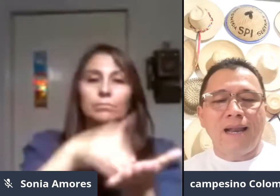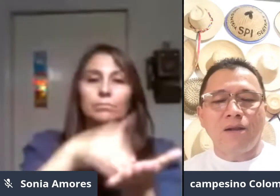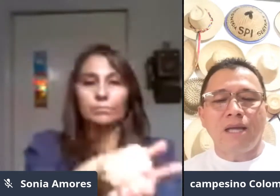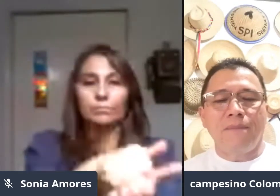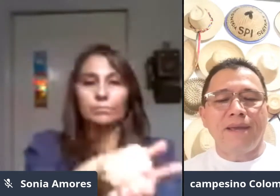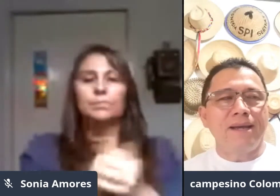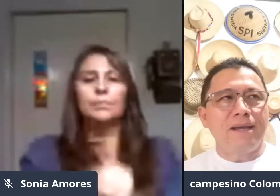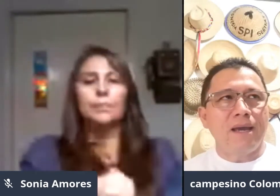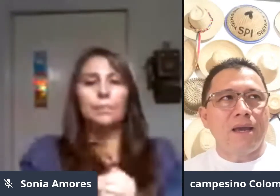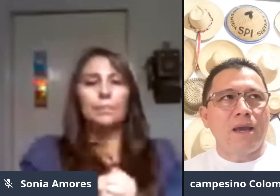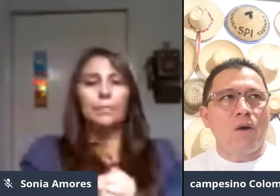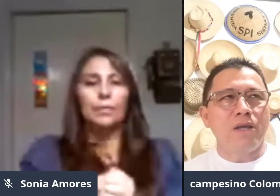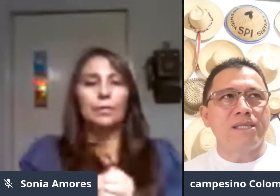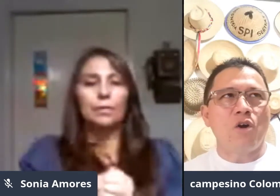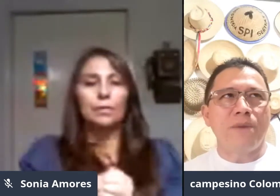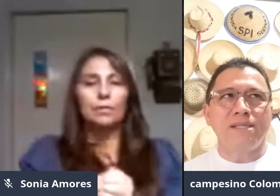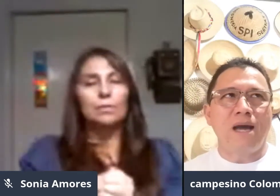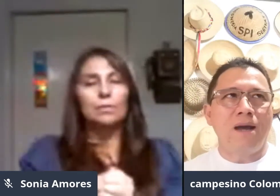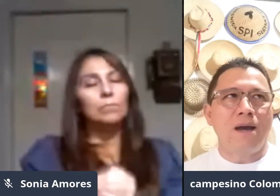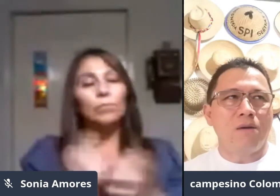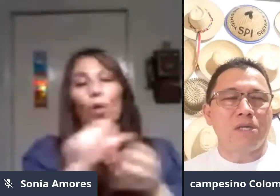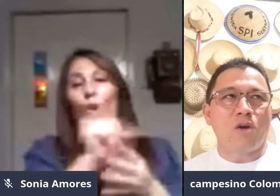Queda claro también que hoy